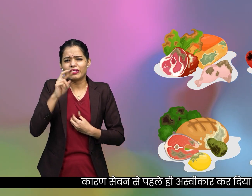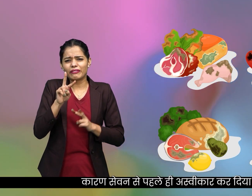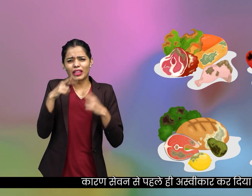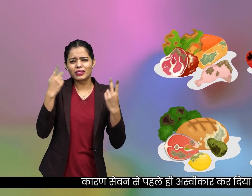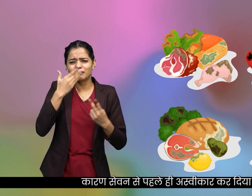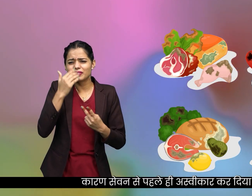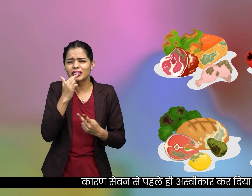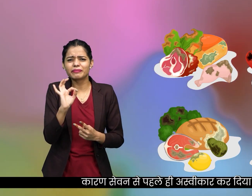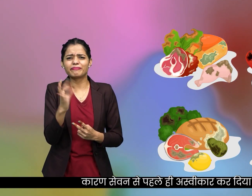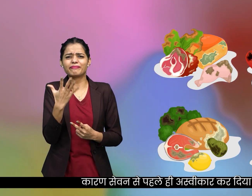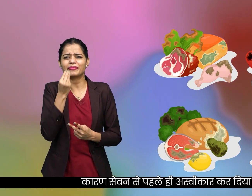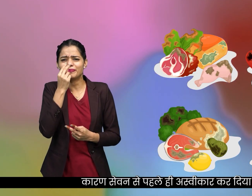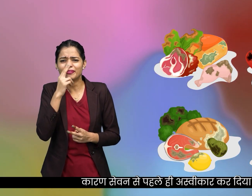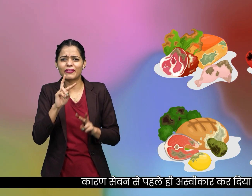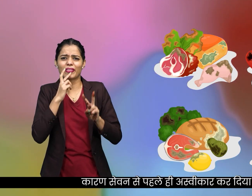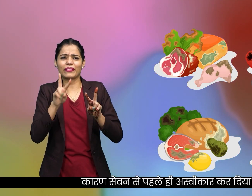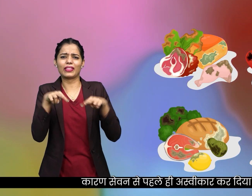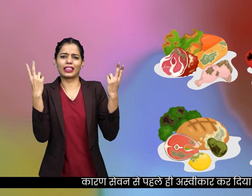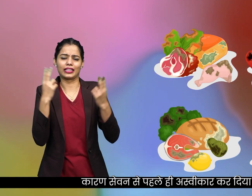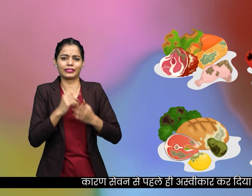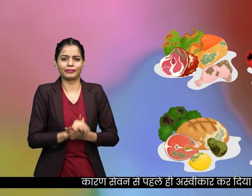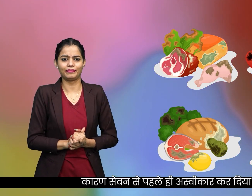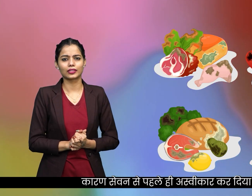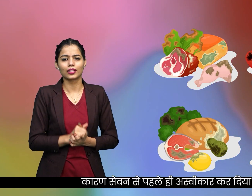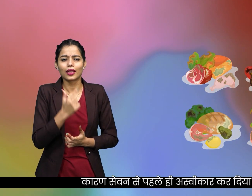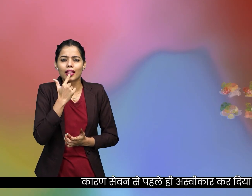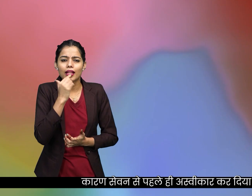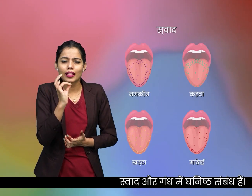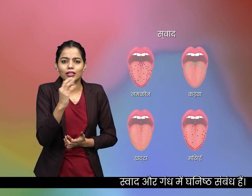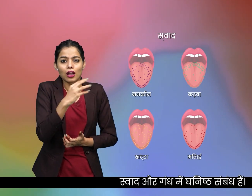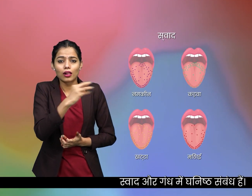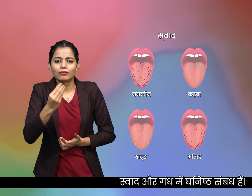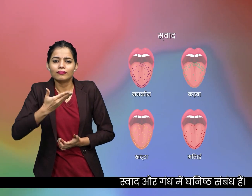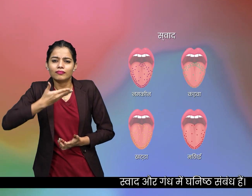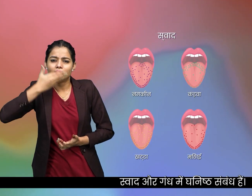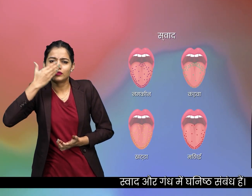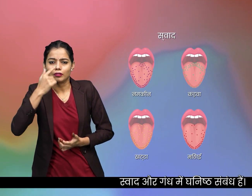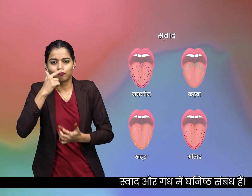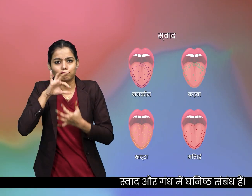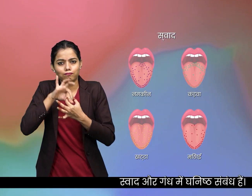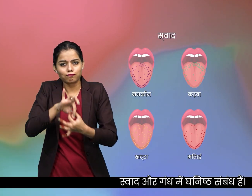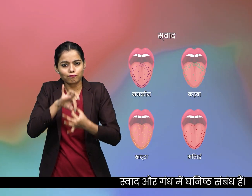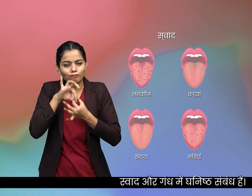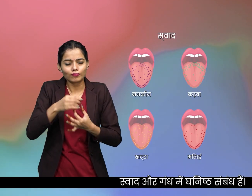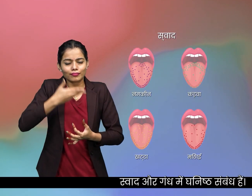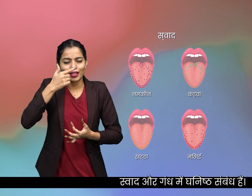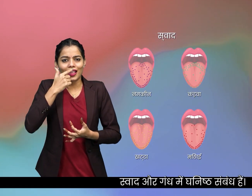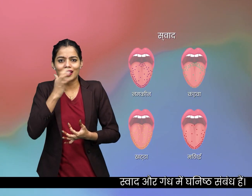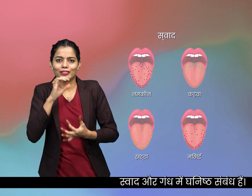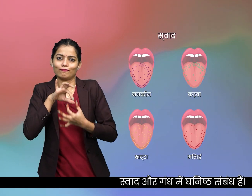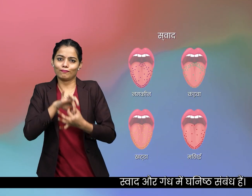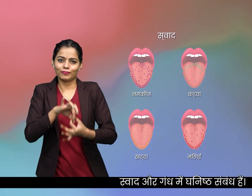से पहले ही अस्वीकार कर दिया जाता है। स्वाद और गंध में